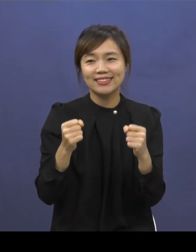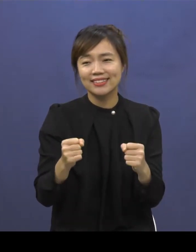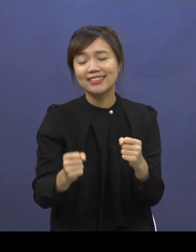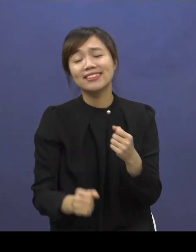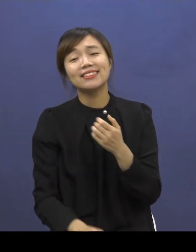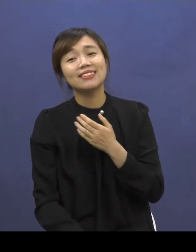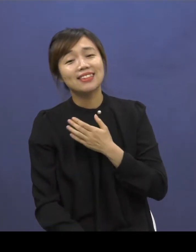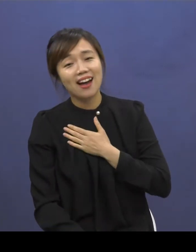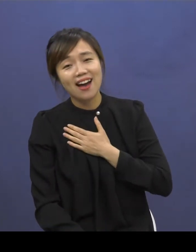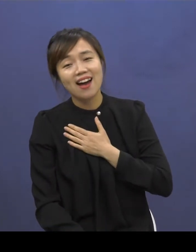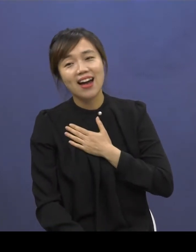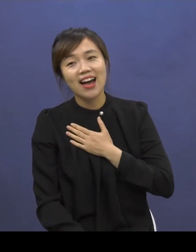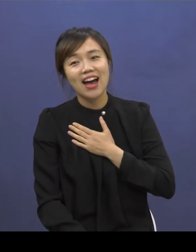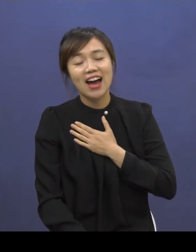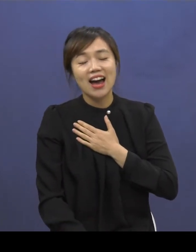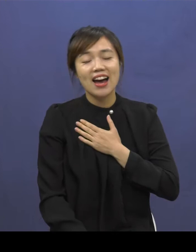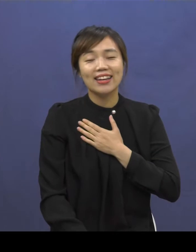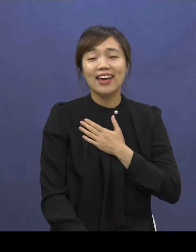있는